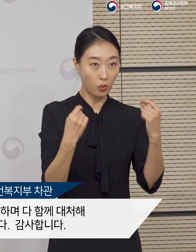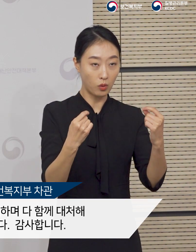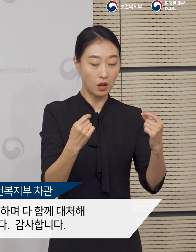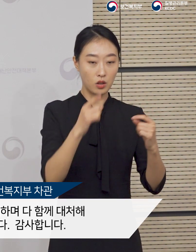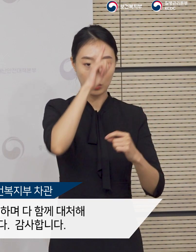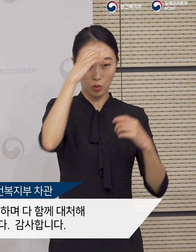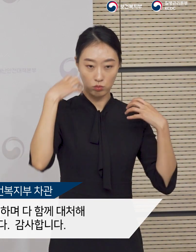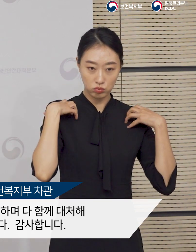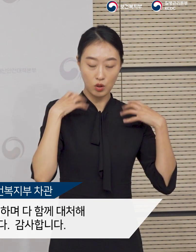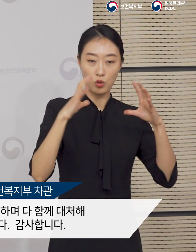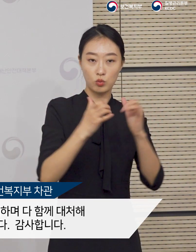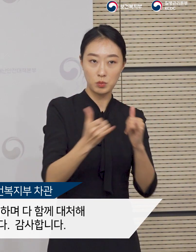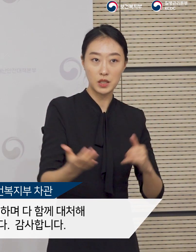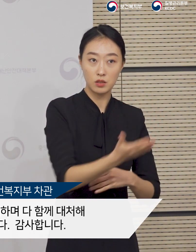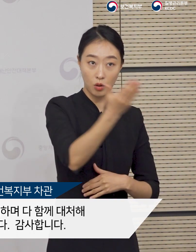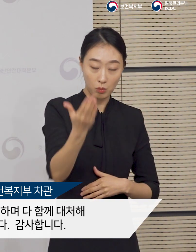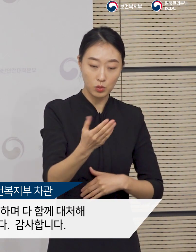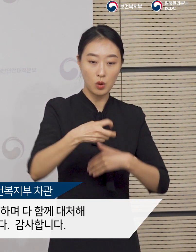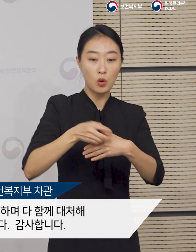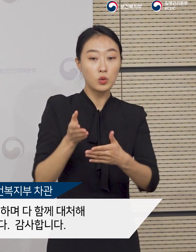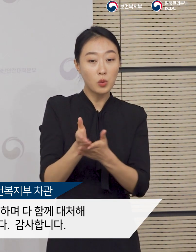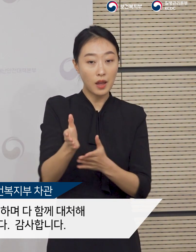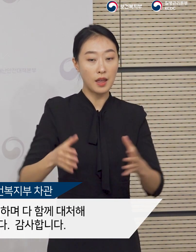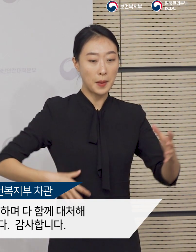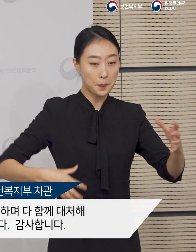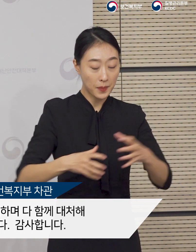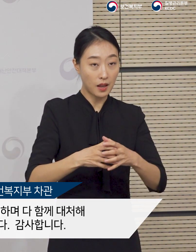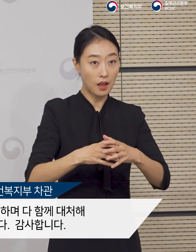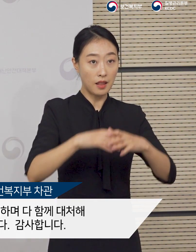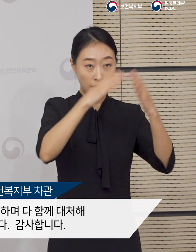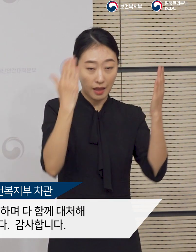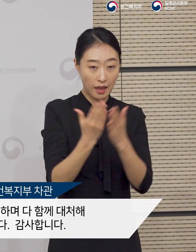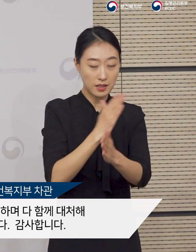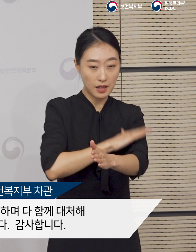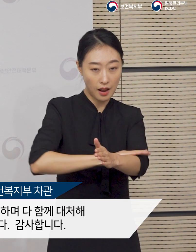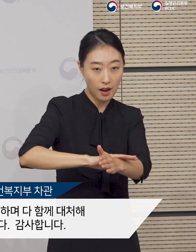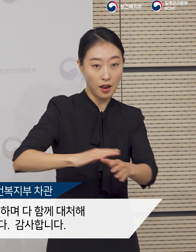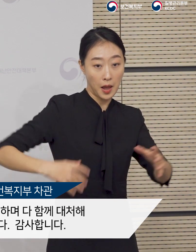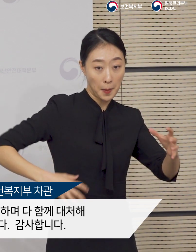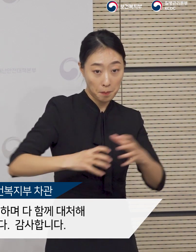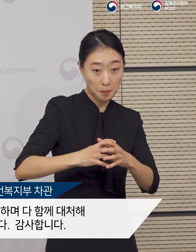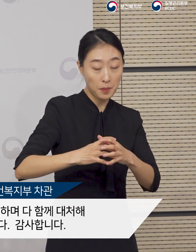국민, 의료계가 협력하며 다 함께 대처해 나간다면